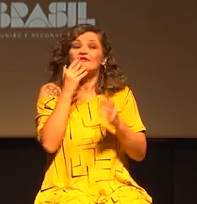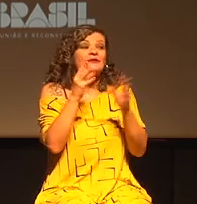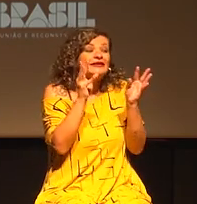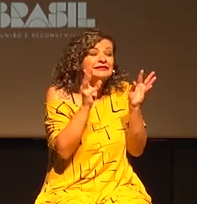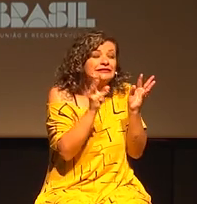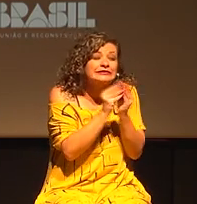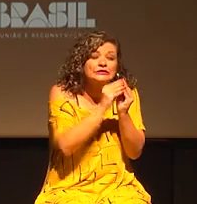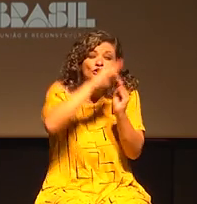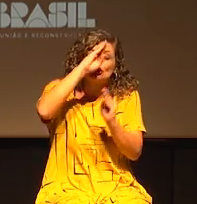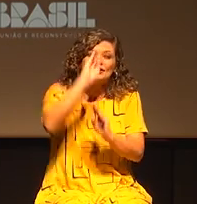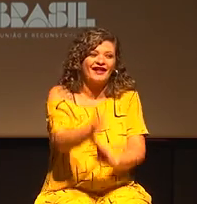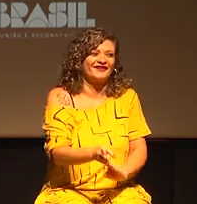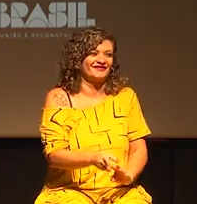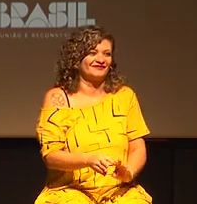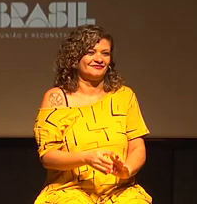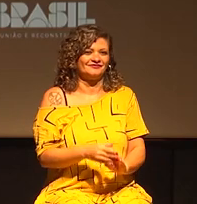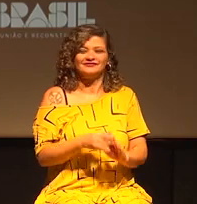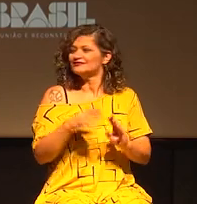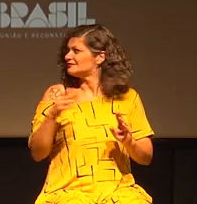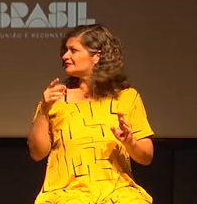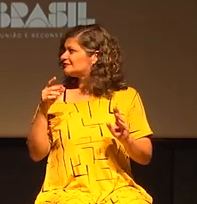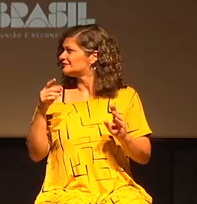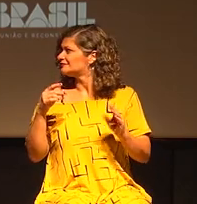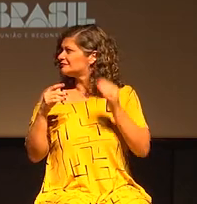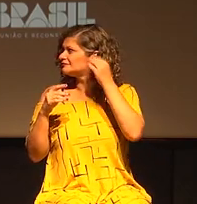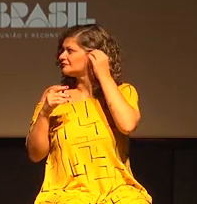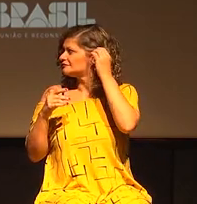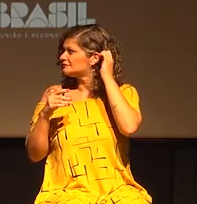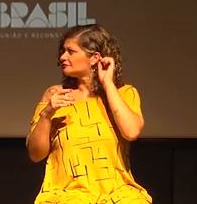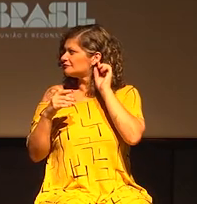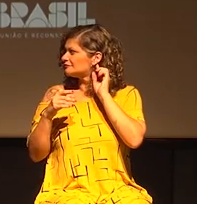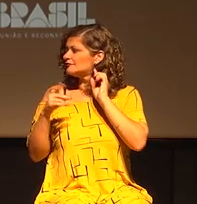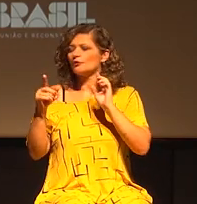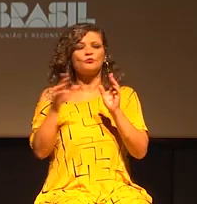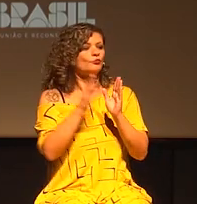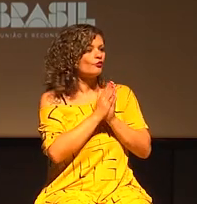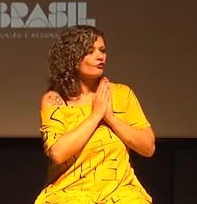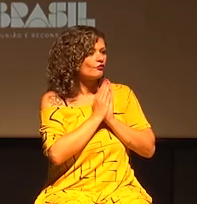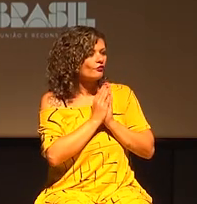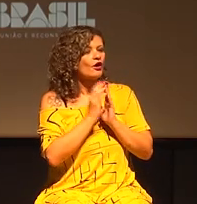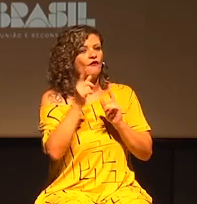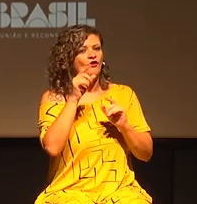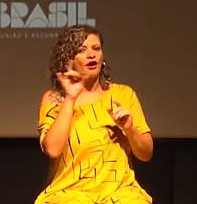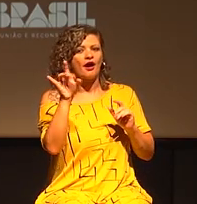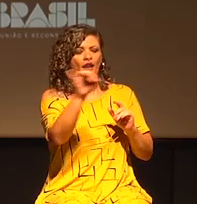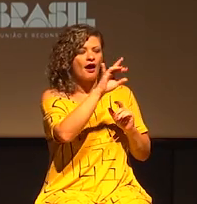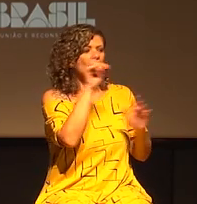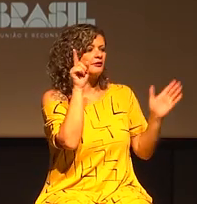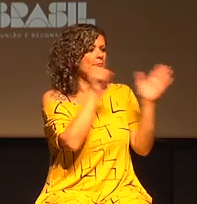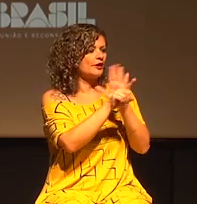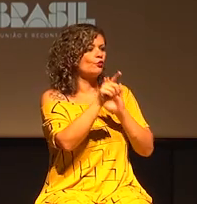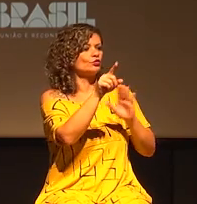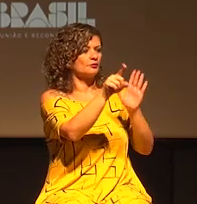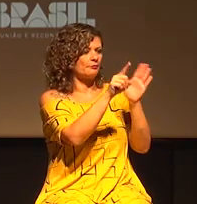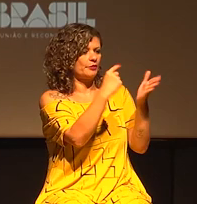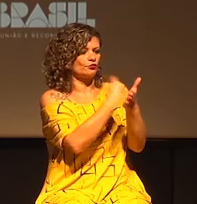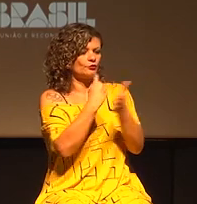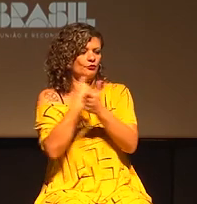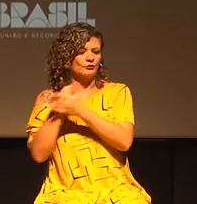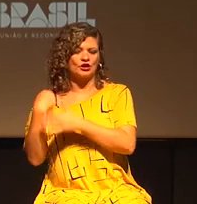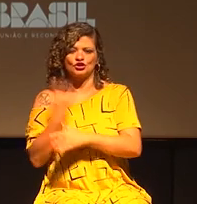sucinto mais direto Inclusive eu vou fazer várias todo mundo fala as perguntas e aí a gente responde tudo de uma vez